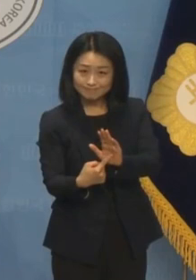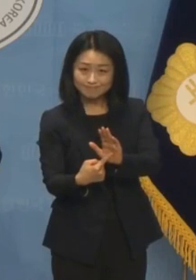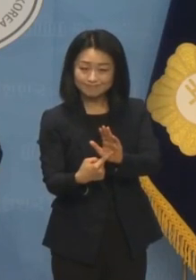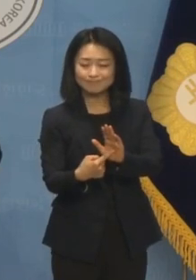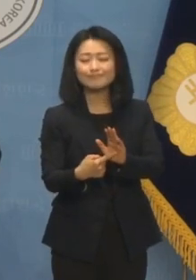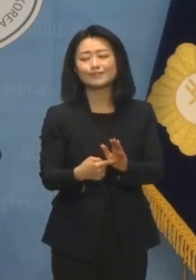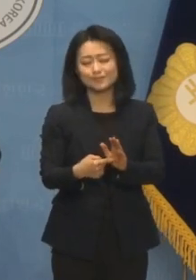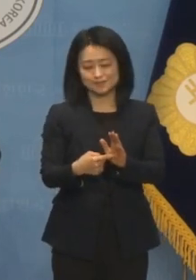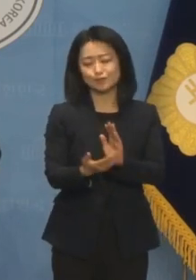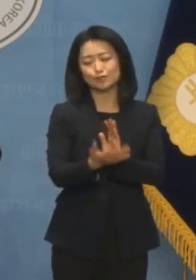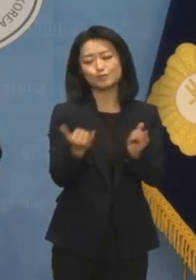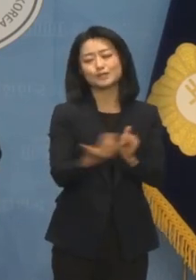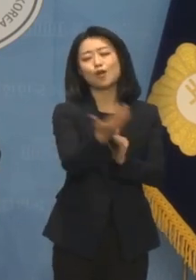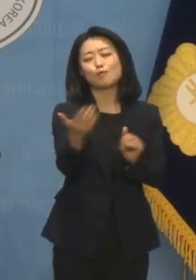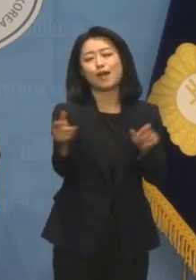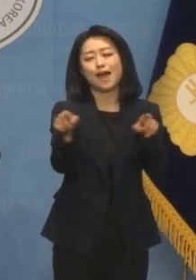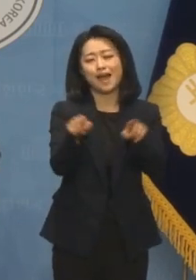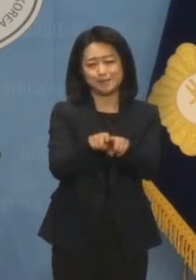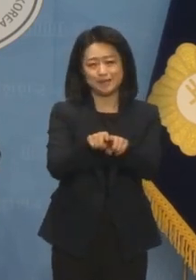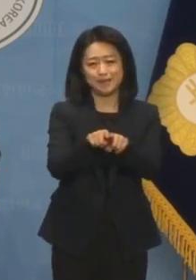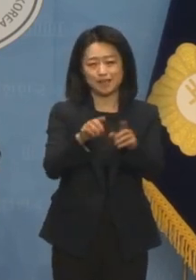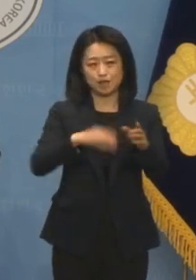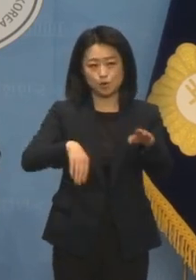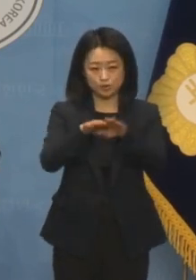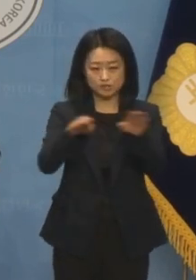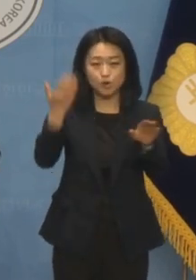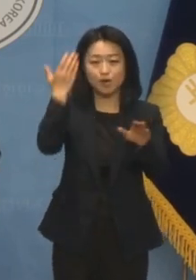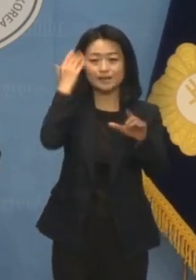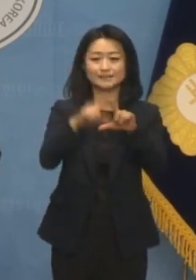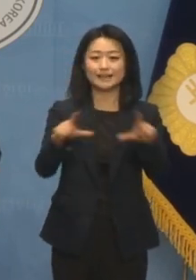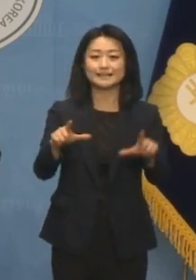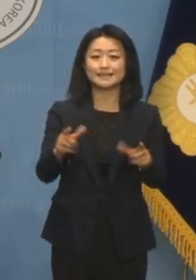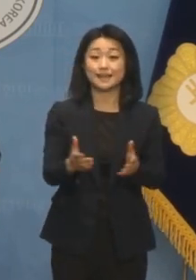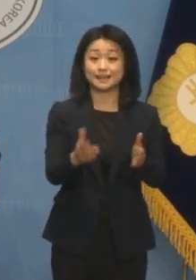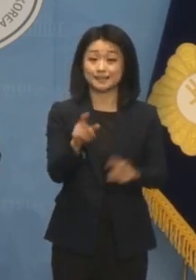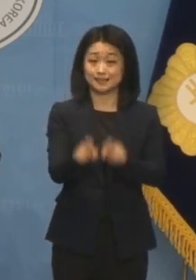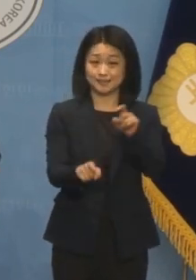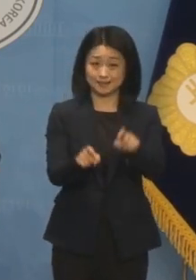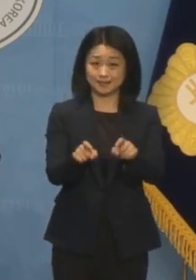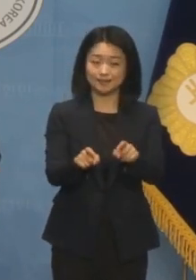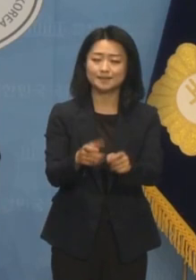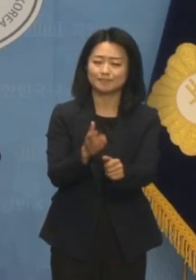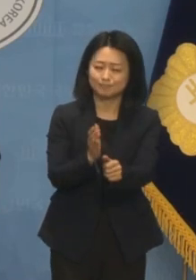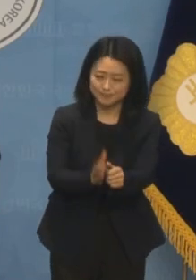그렇게 국민과 함께 공정과 상식의 길로 걸어 나아가야 합니다.